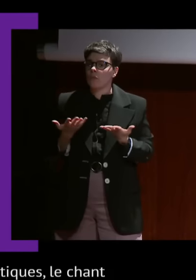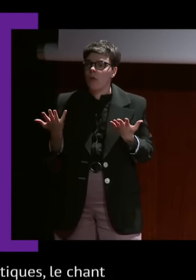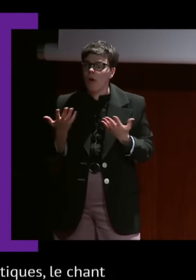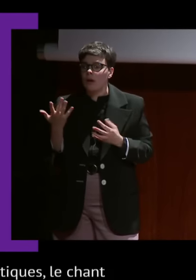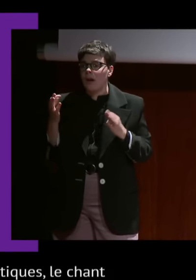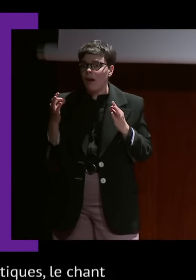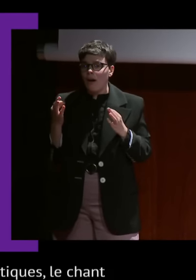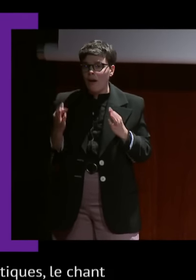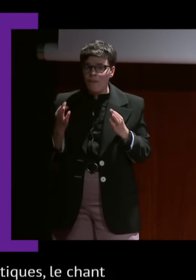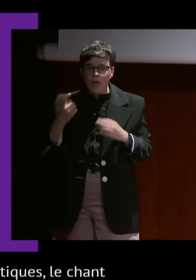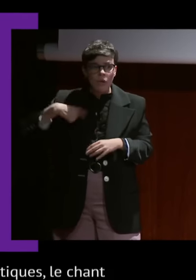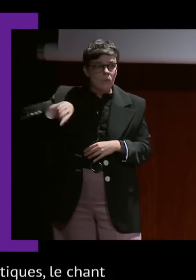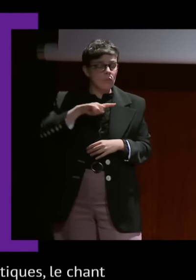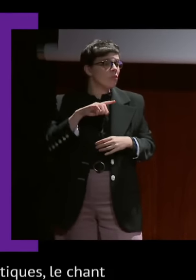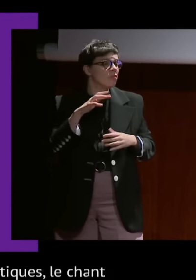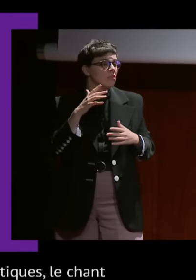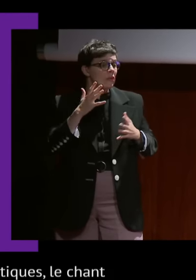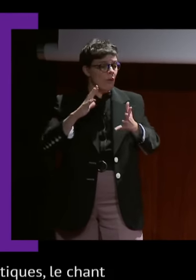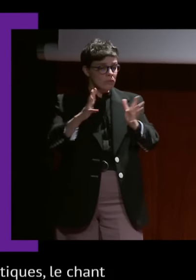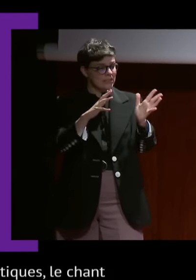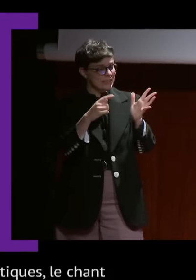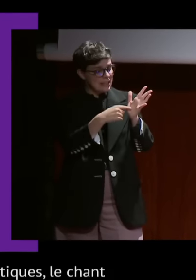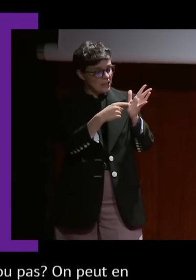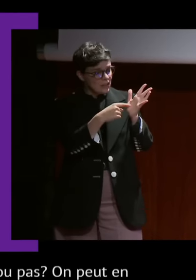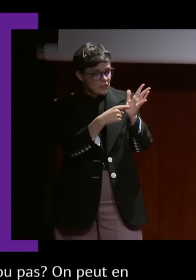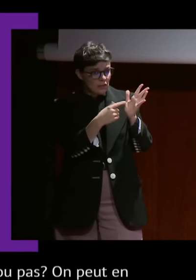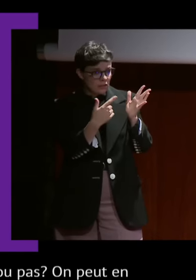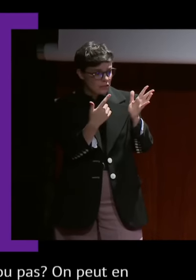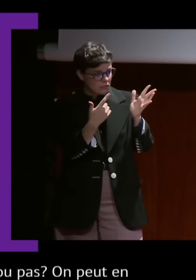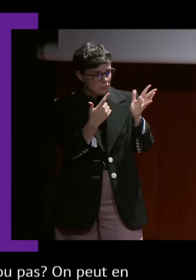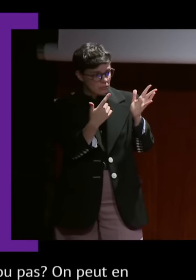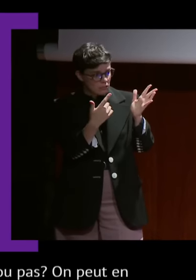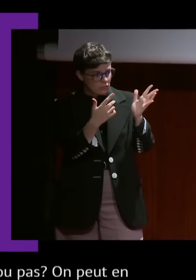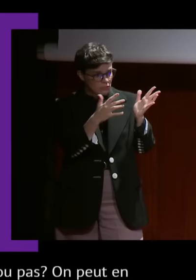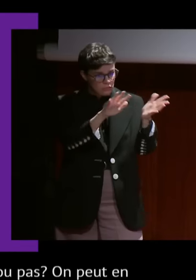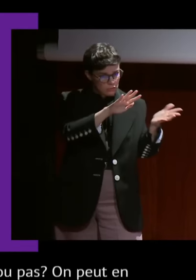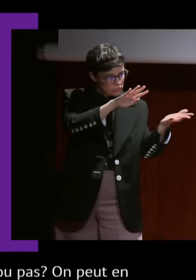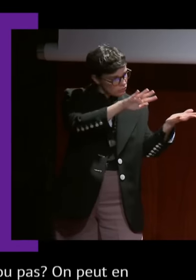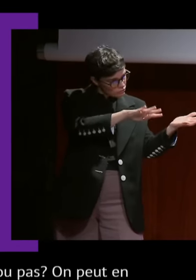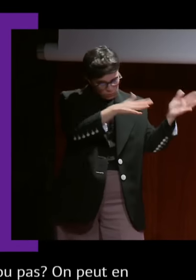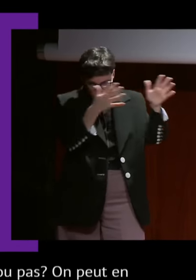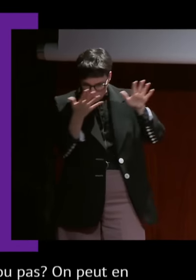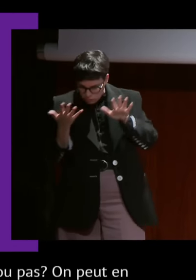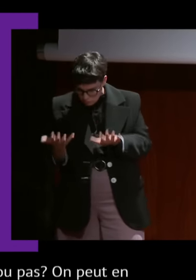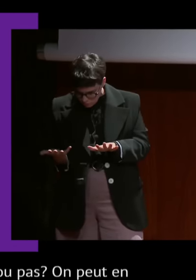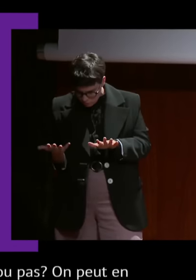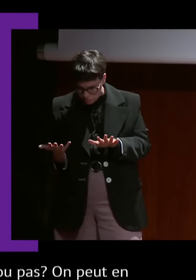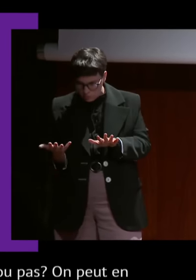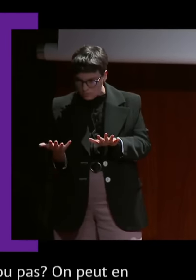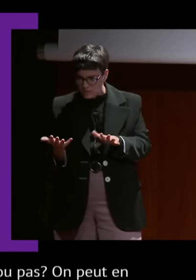Alors, il y a aussi une chose importante à remarquer, c'est que dans la langue des signes,